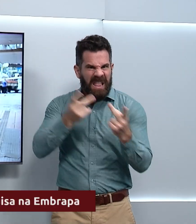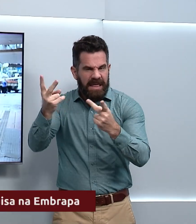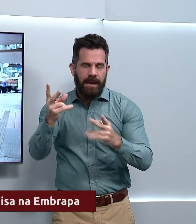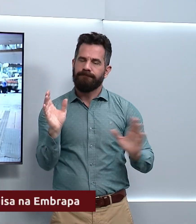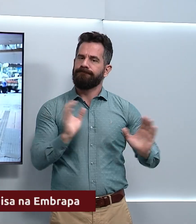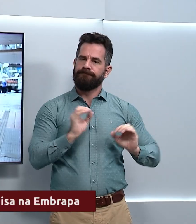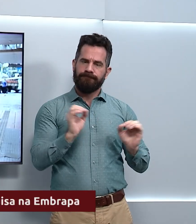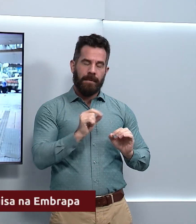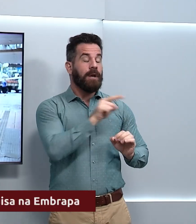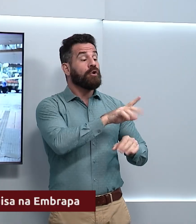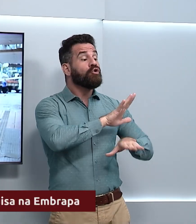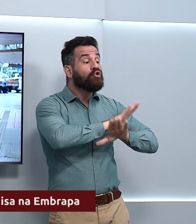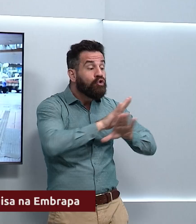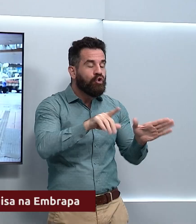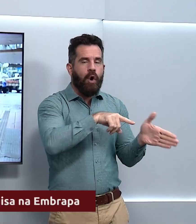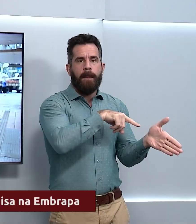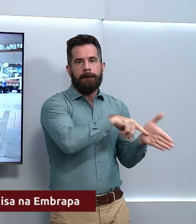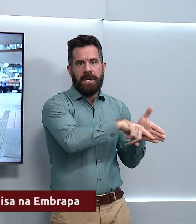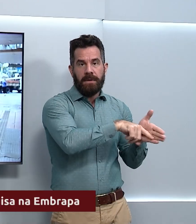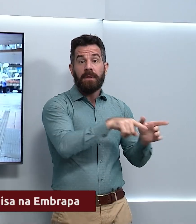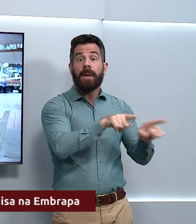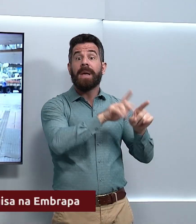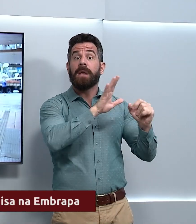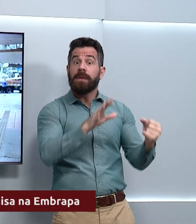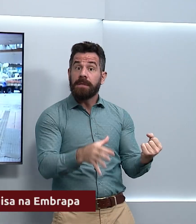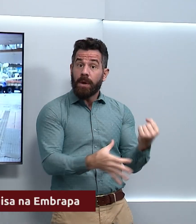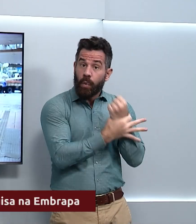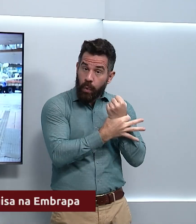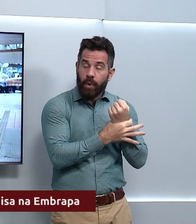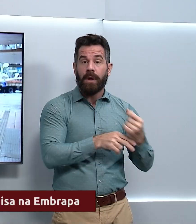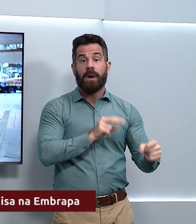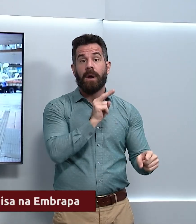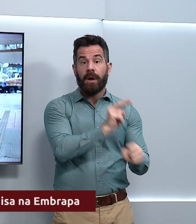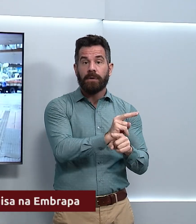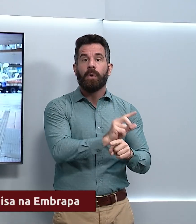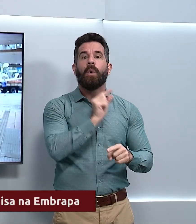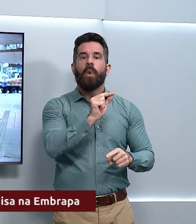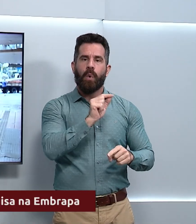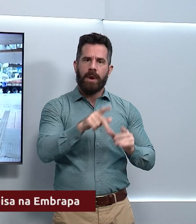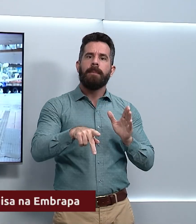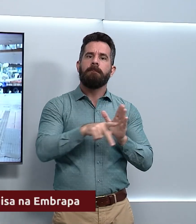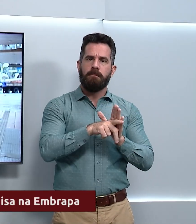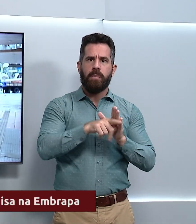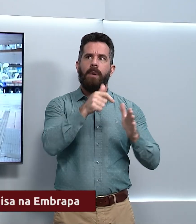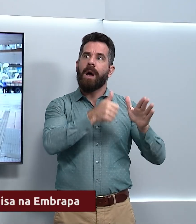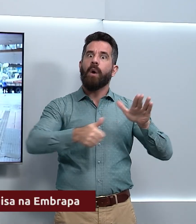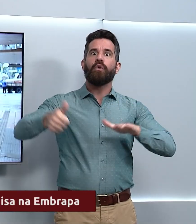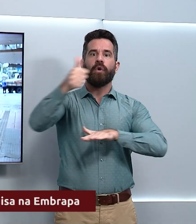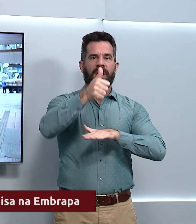disso, para garantir a segurança, o trabalho vai ser inspecionado pelas autoridades.